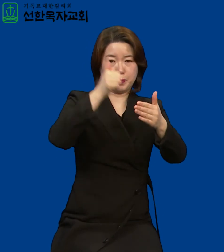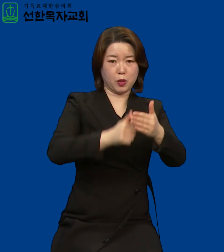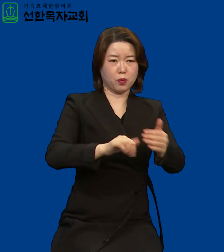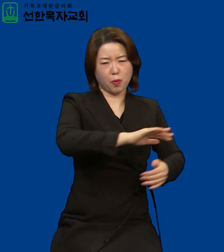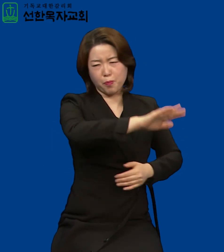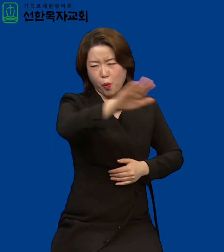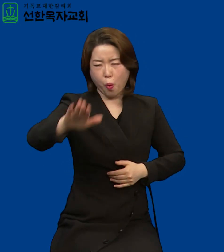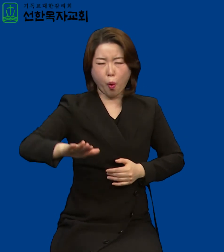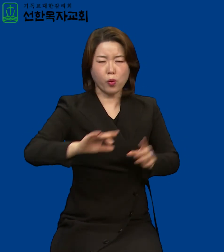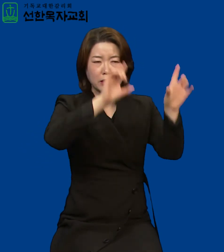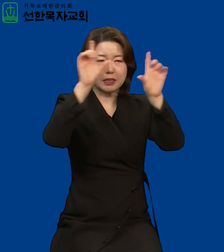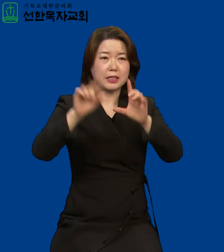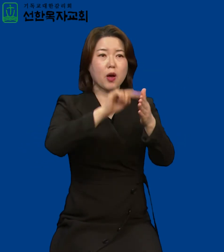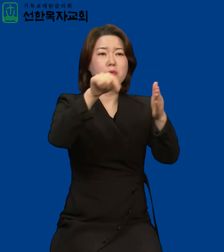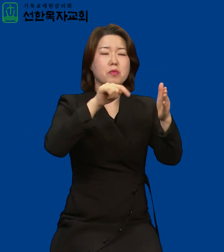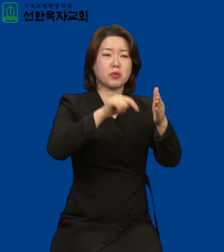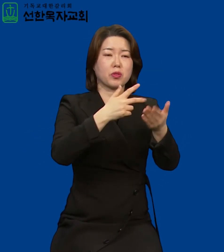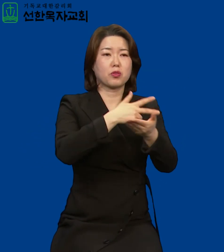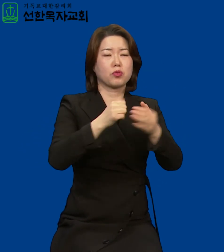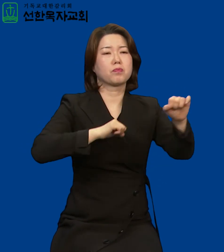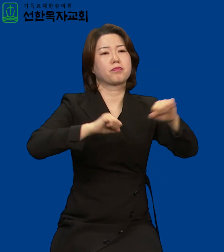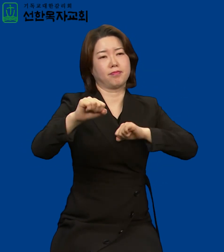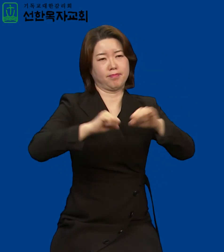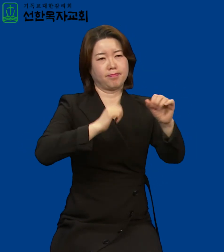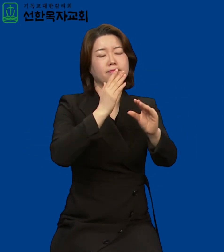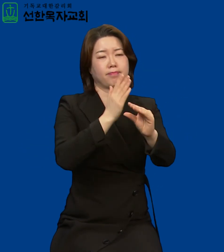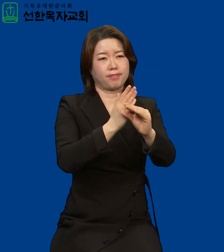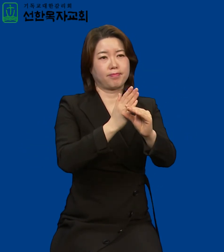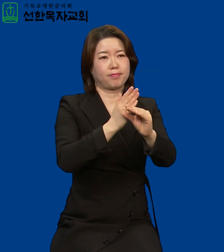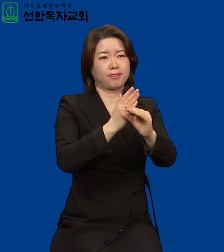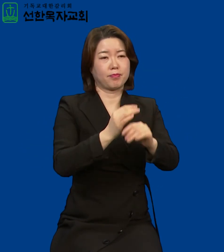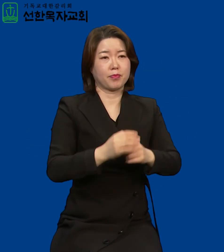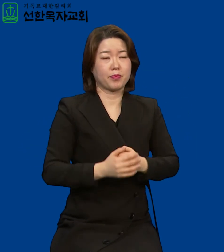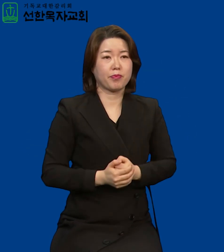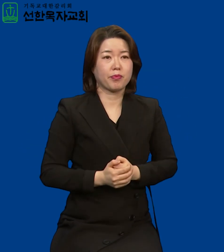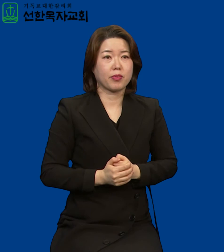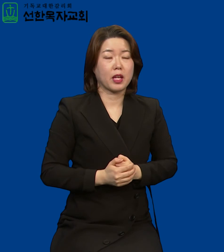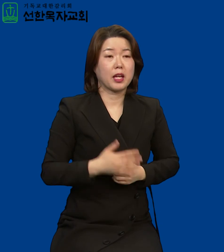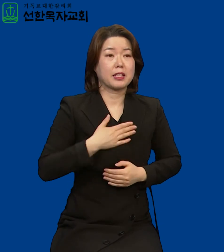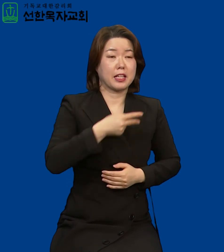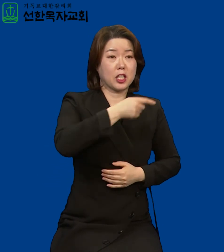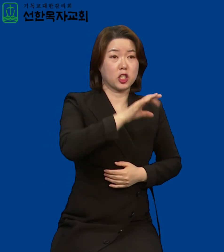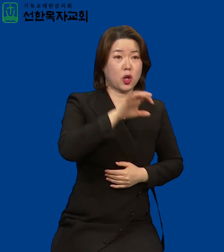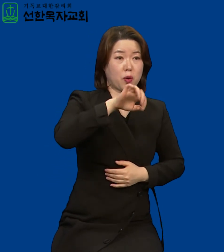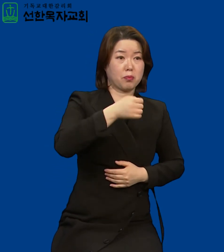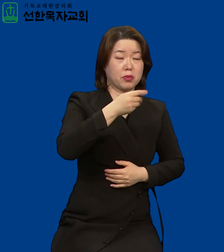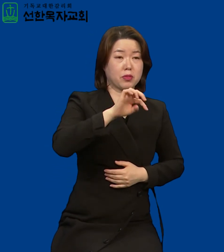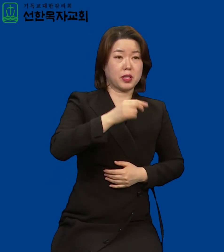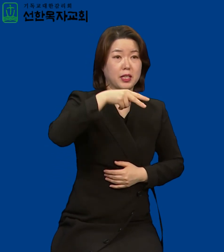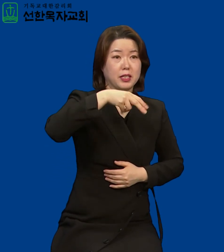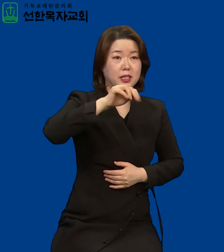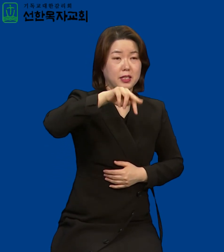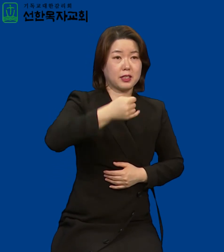이들의 삶 속에서 그렇게 주님은 역사하세요. 저는 성 프란시스가 부러웠어요.